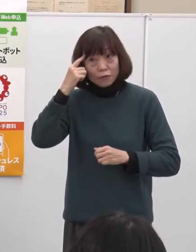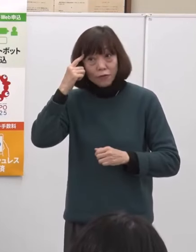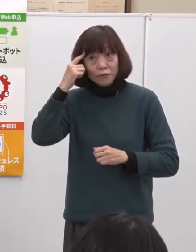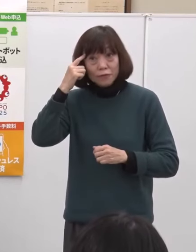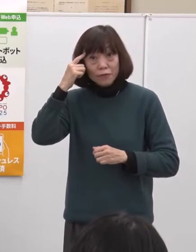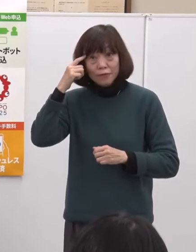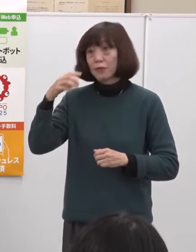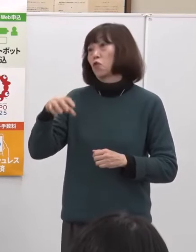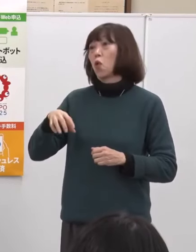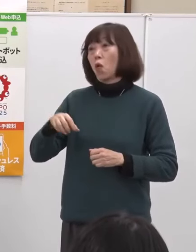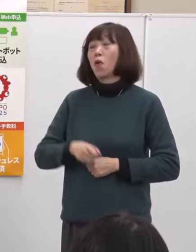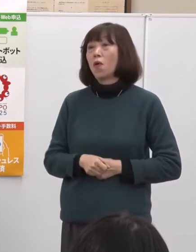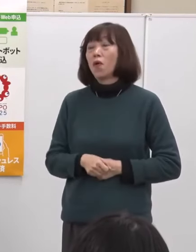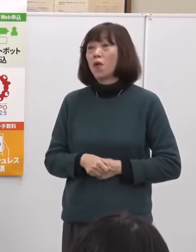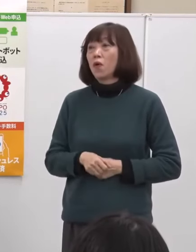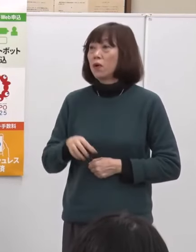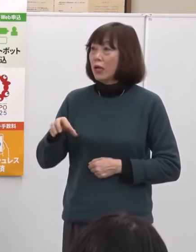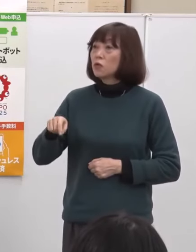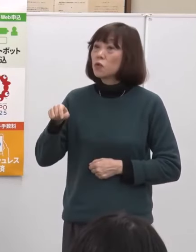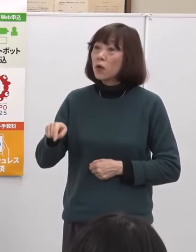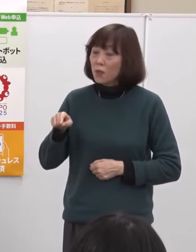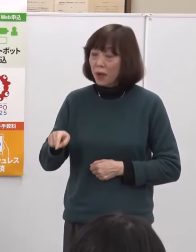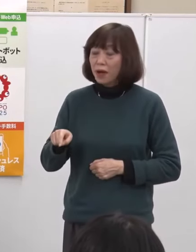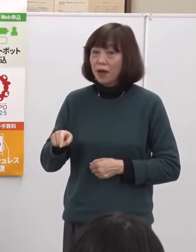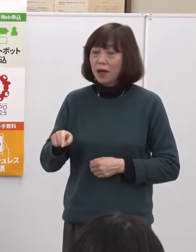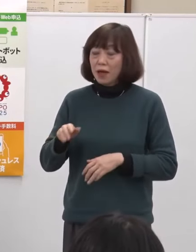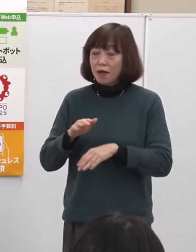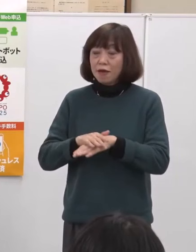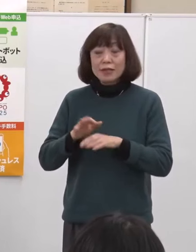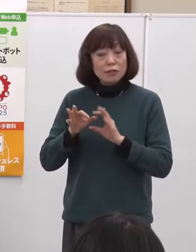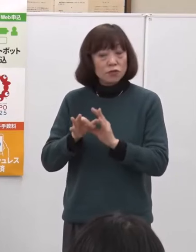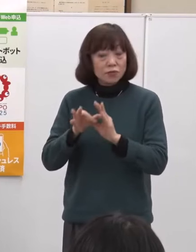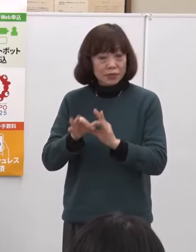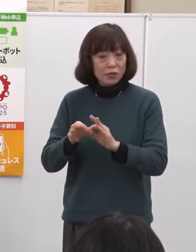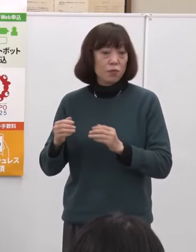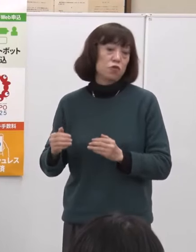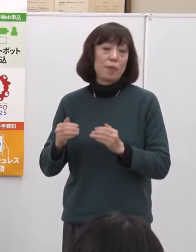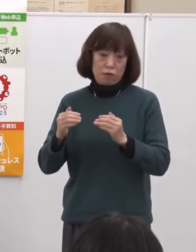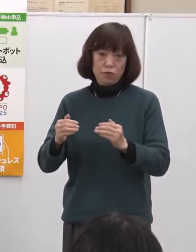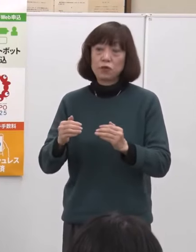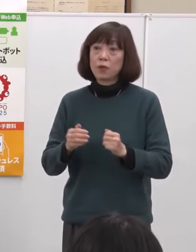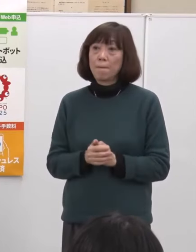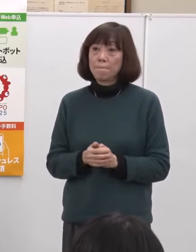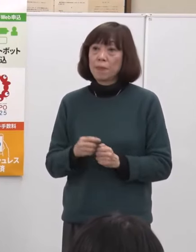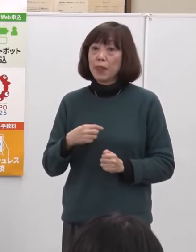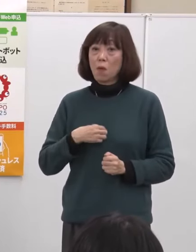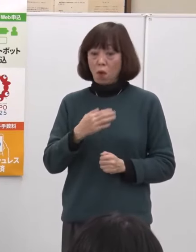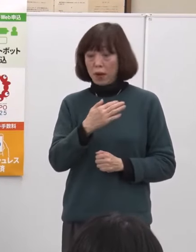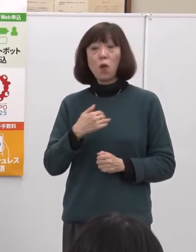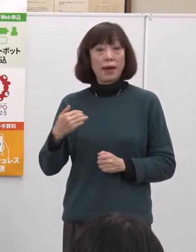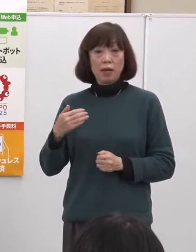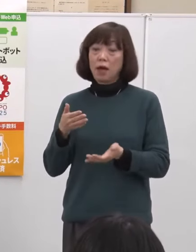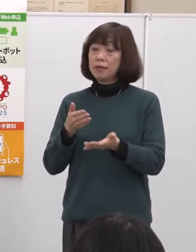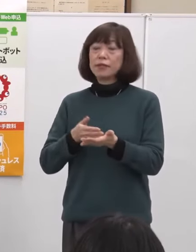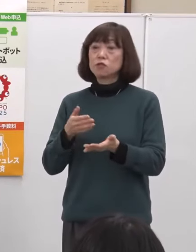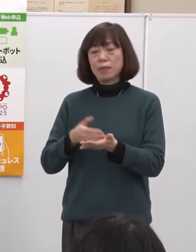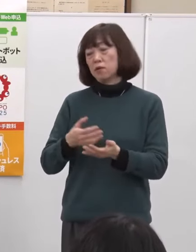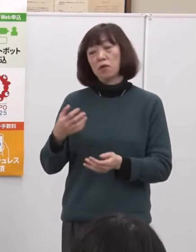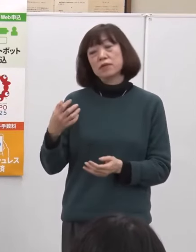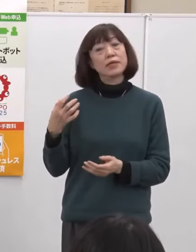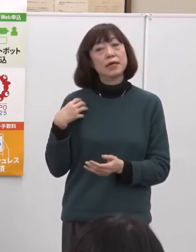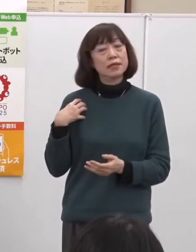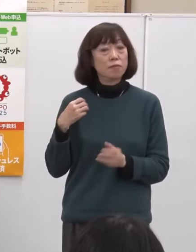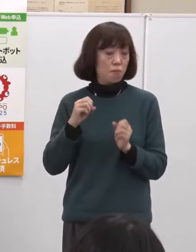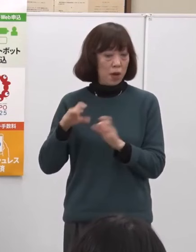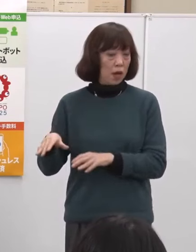クターですので、それはそれとして、手続きは進めます。ですので我々としてその説明責任を尽くしていないという